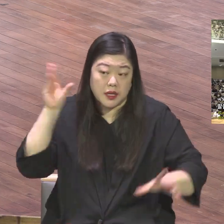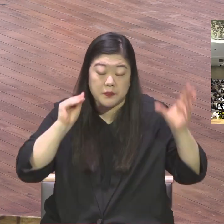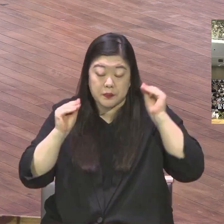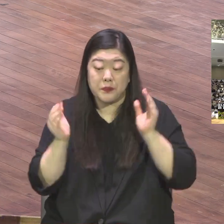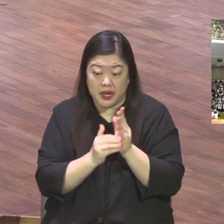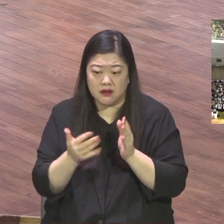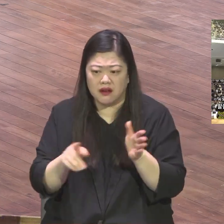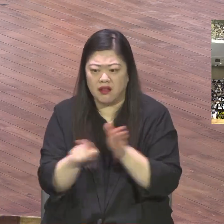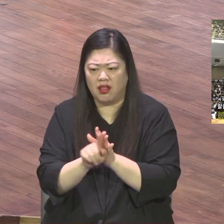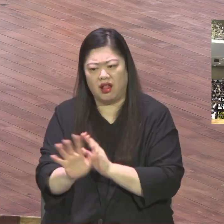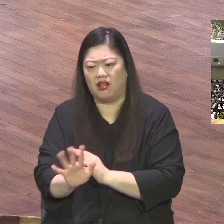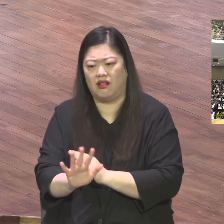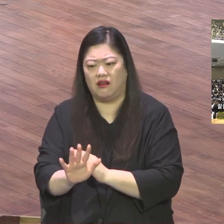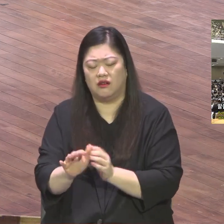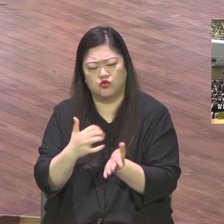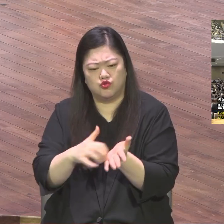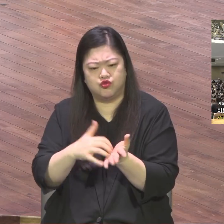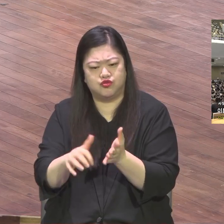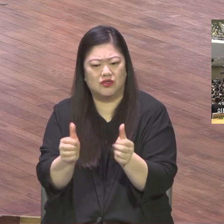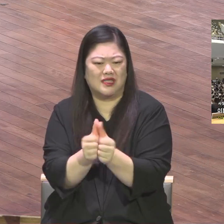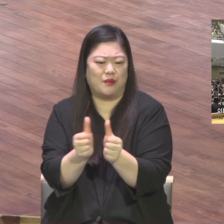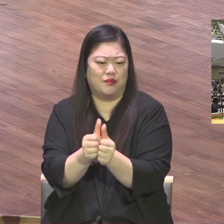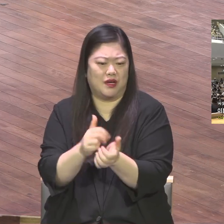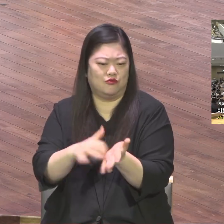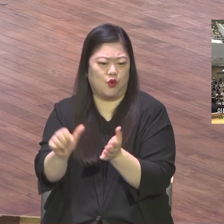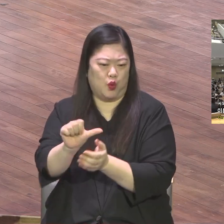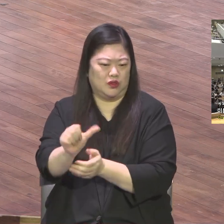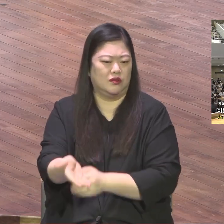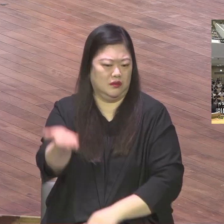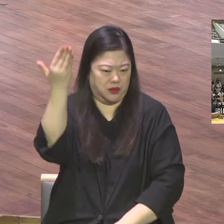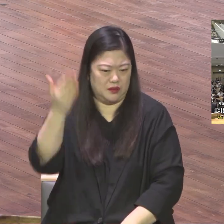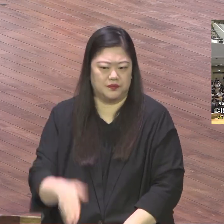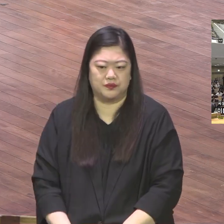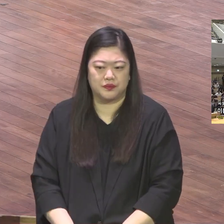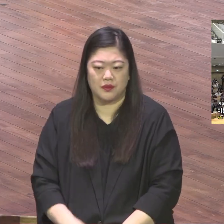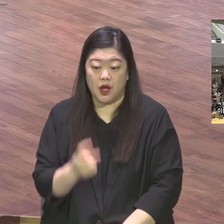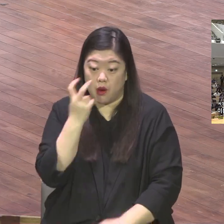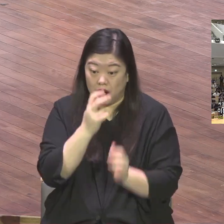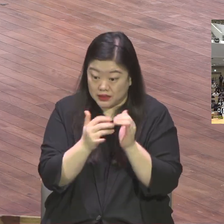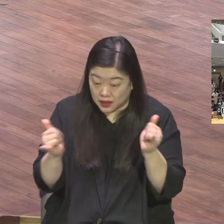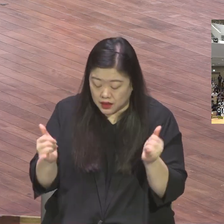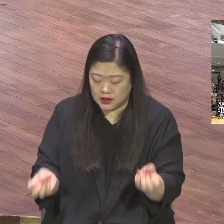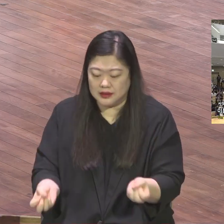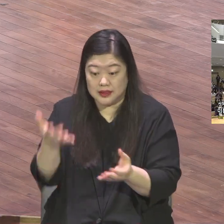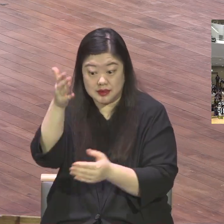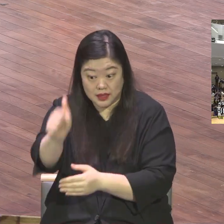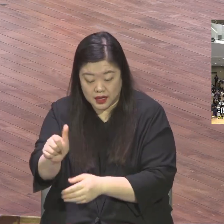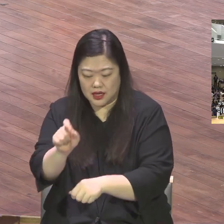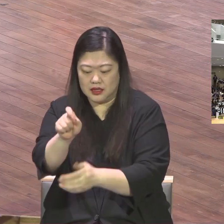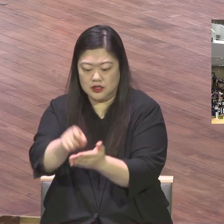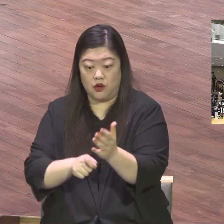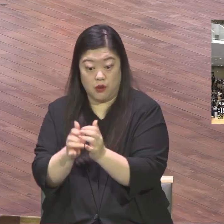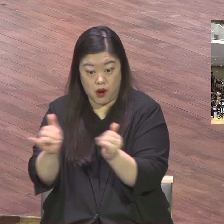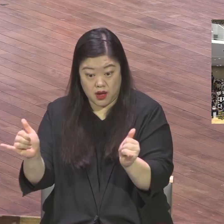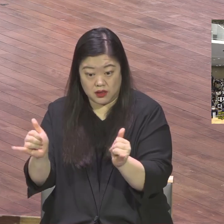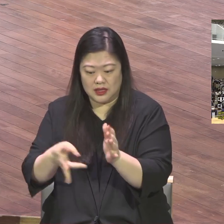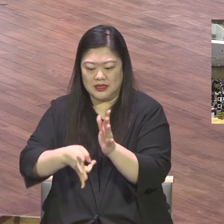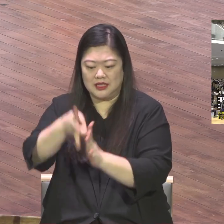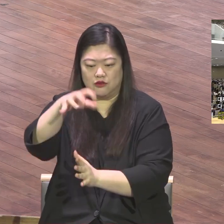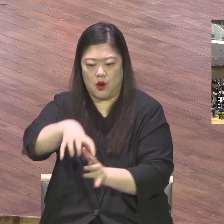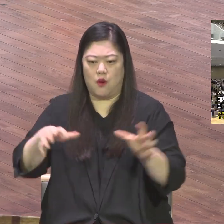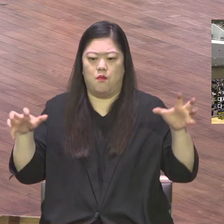많으니 남자의 수가 약 5천이나 되었더라. 이튿날 관리들과 장로들과 서기관들이 예루살렘에